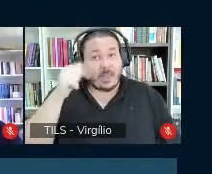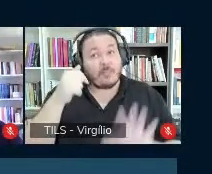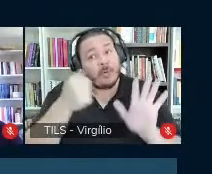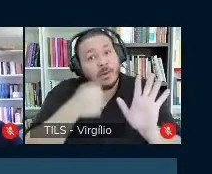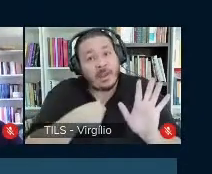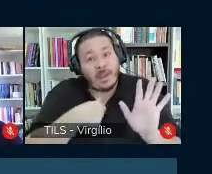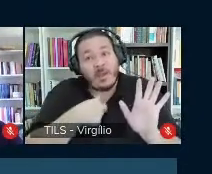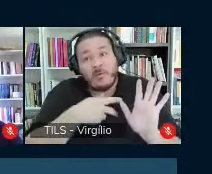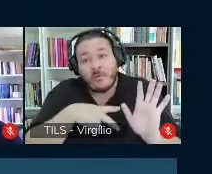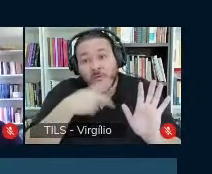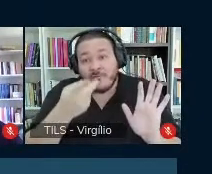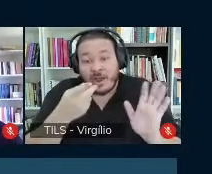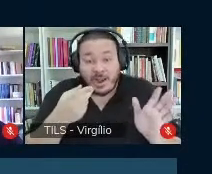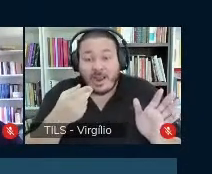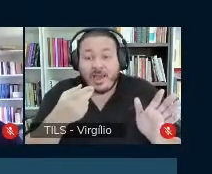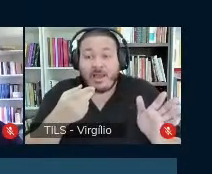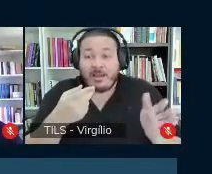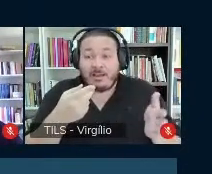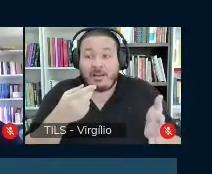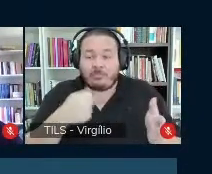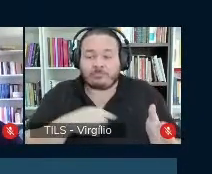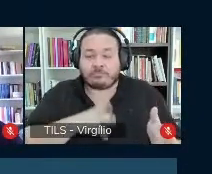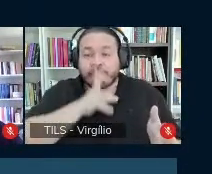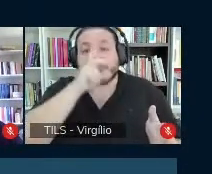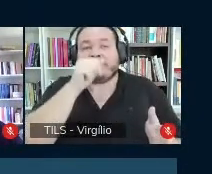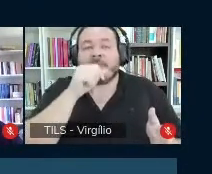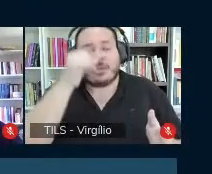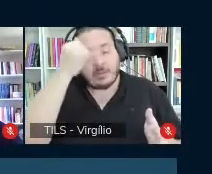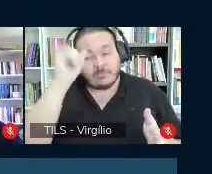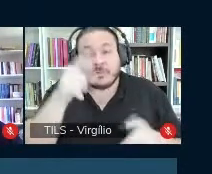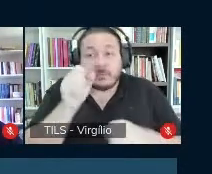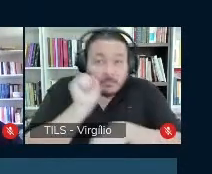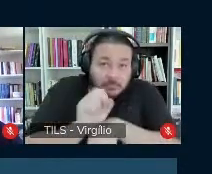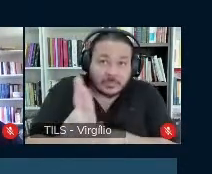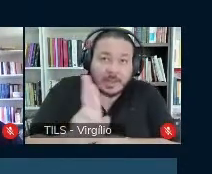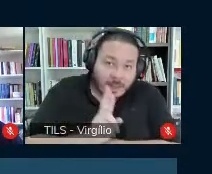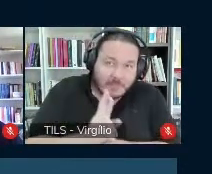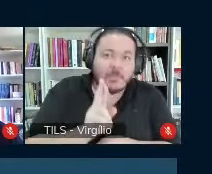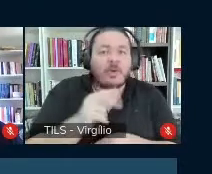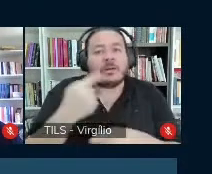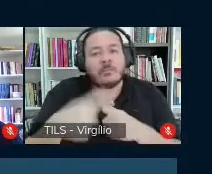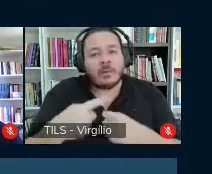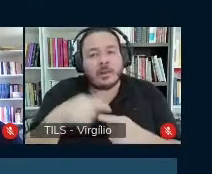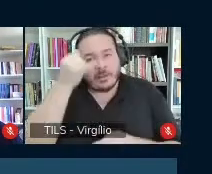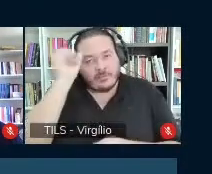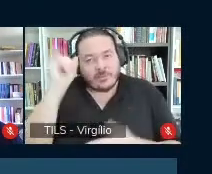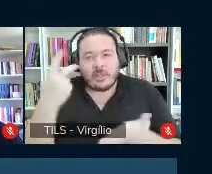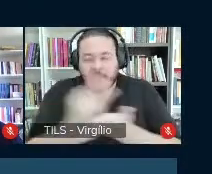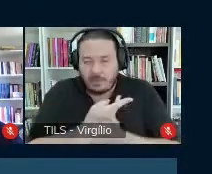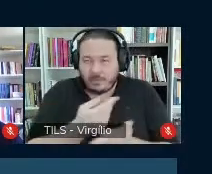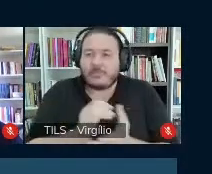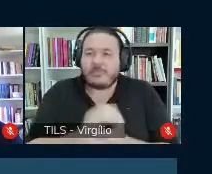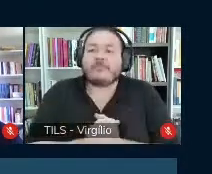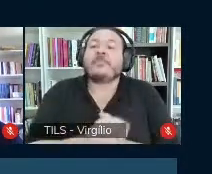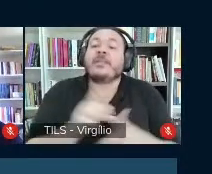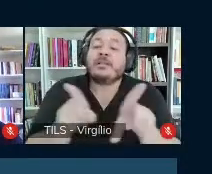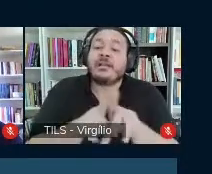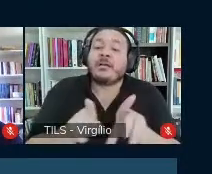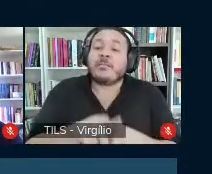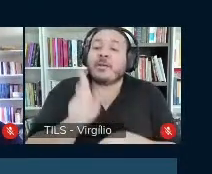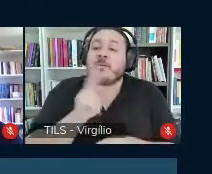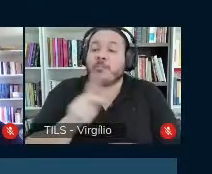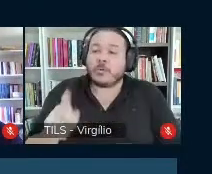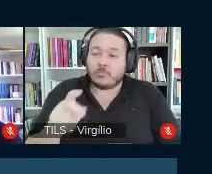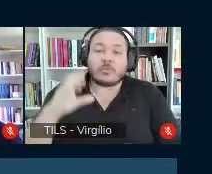estar escrito, porque poderia cometer outro erro. E pela professora suplente, doutora